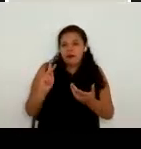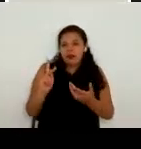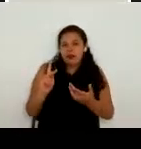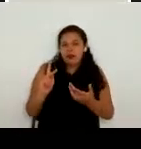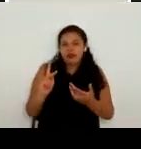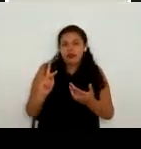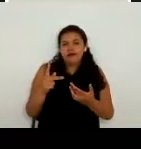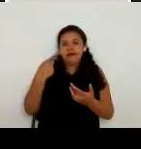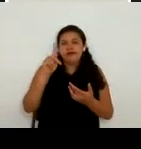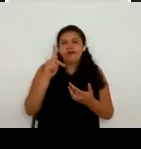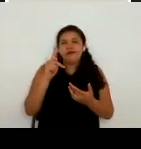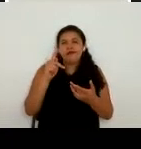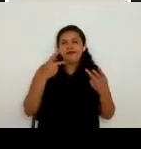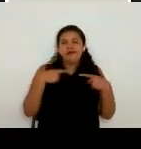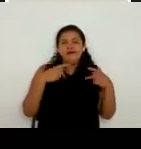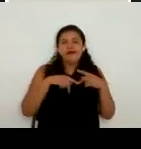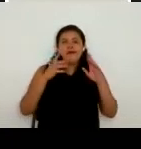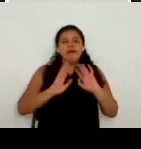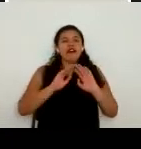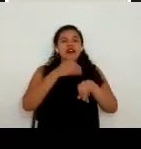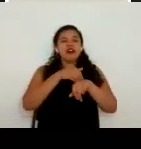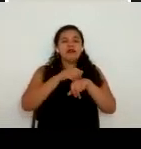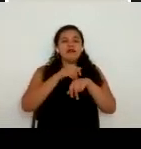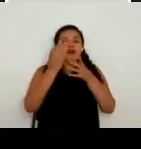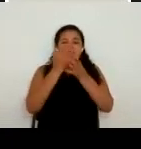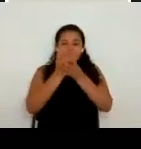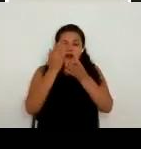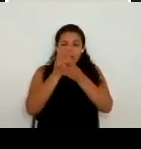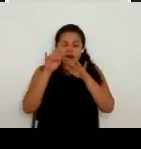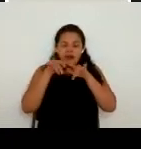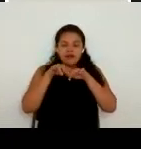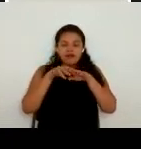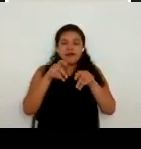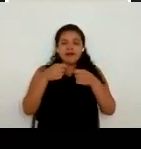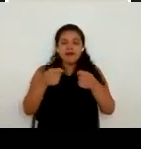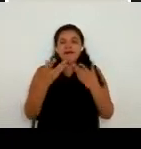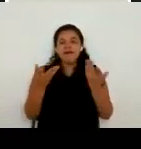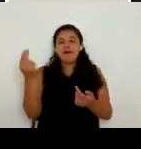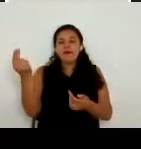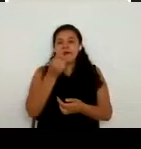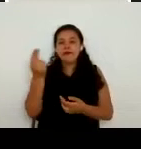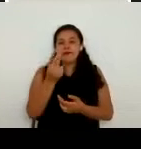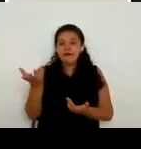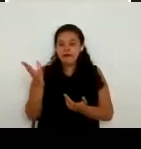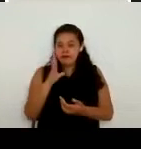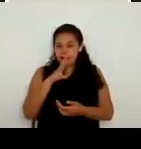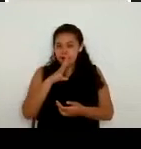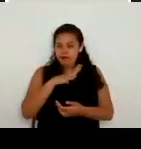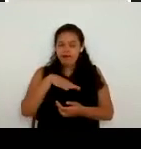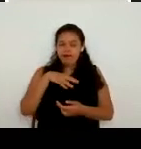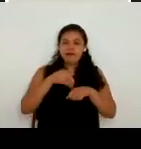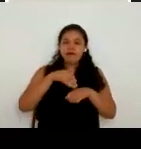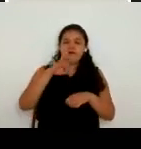del paciente tienen asignados un número de expediente clínico es necesario se les ha asignado un folio por